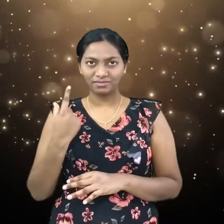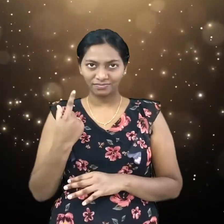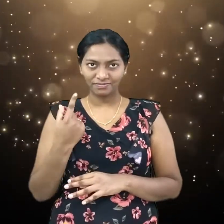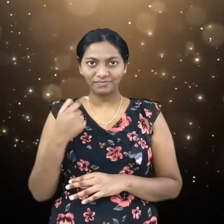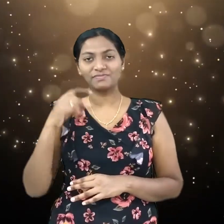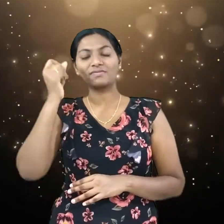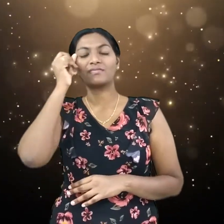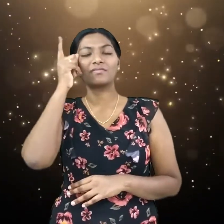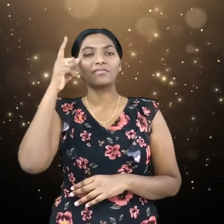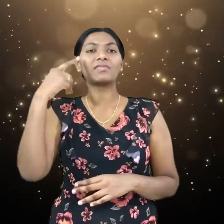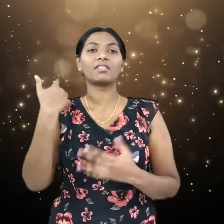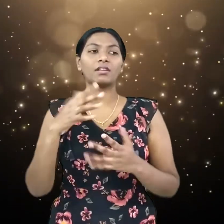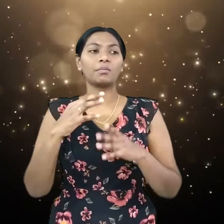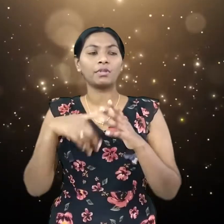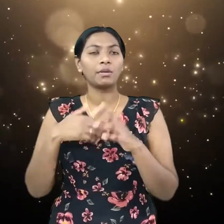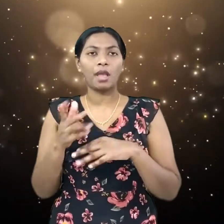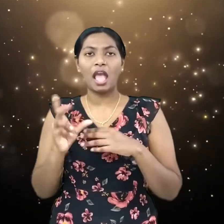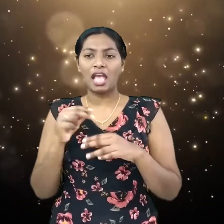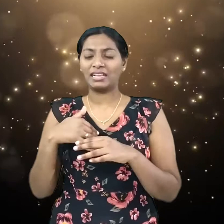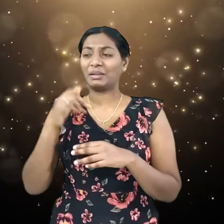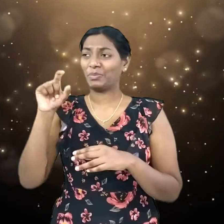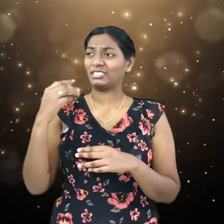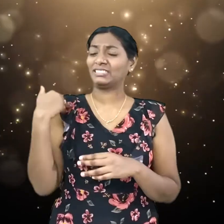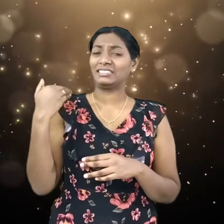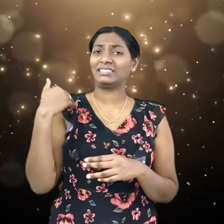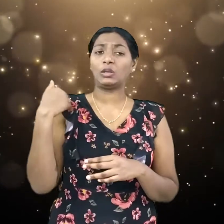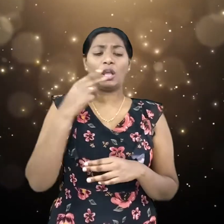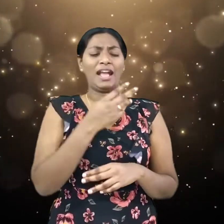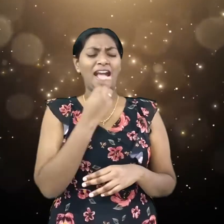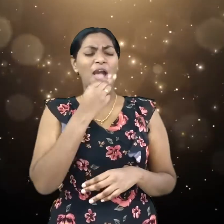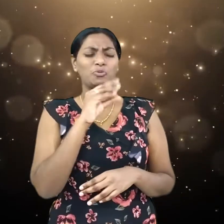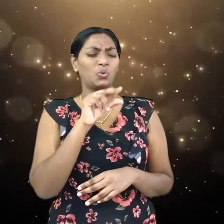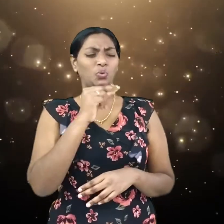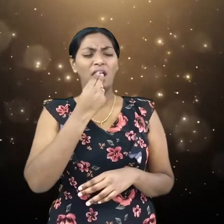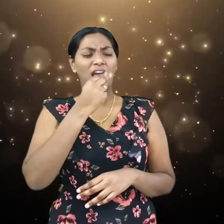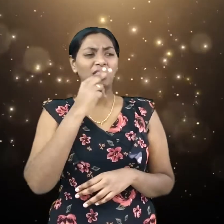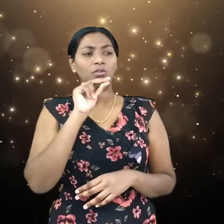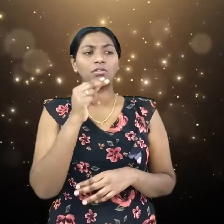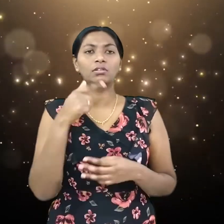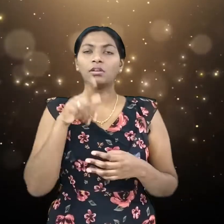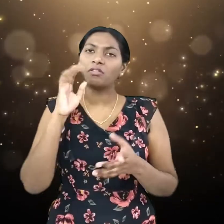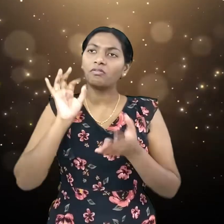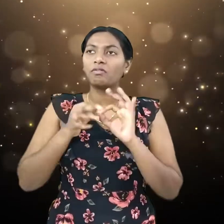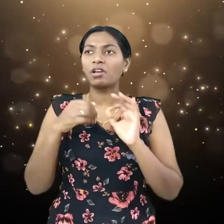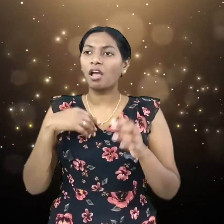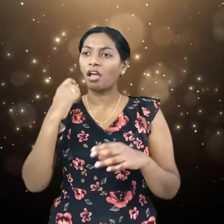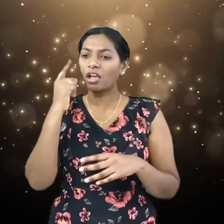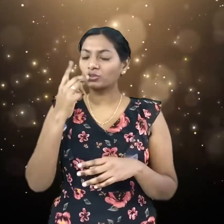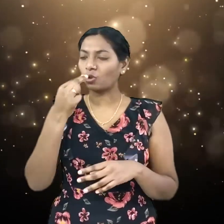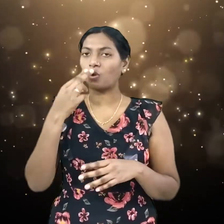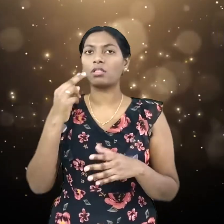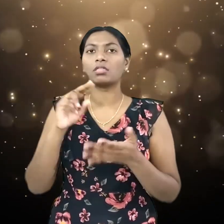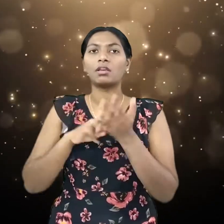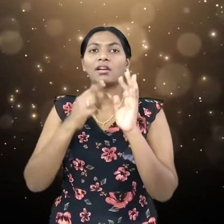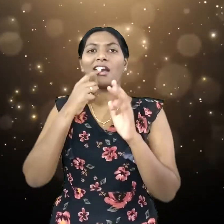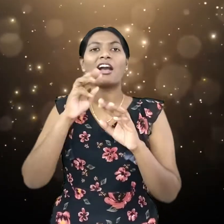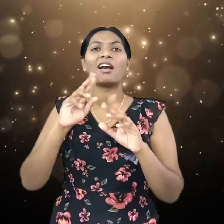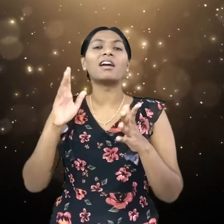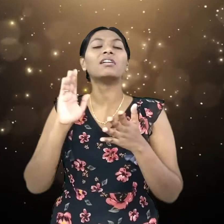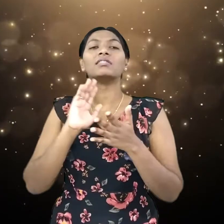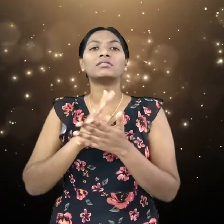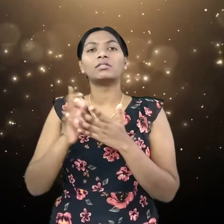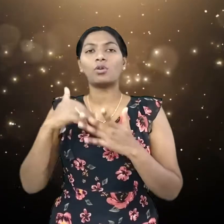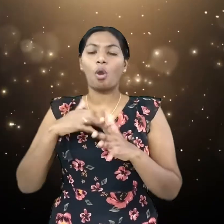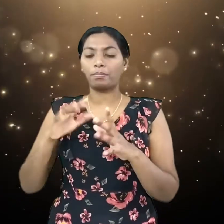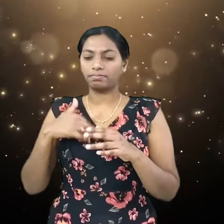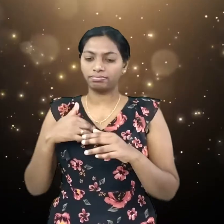यू। पर जब आपको समझ में आ गया, बार बार आपको किसी को आपके पीछे नहीं पड़ना पड़ा, मत खाओ मत खाओ मत खाओ, क्योंकि आपको खुद समझ में आ गया और आपने उस